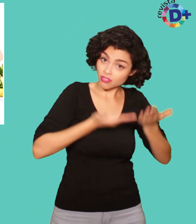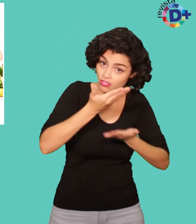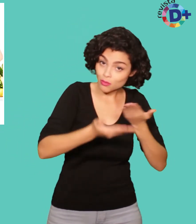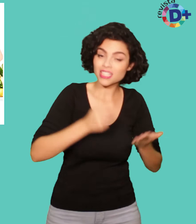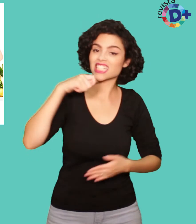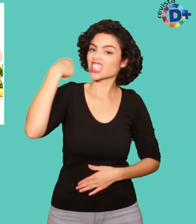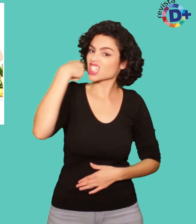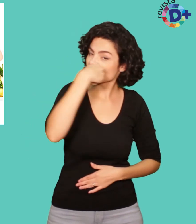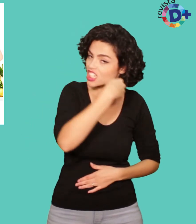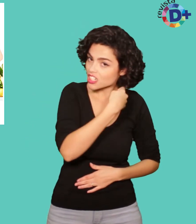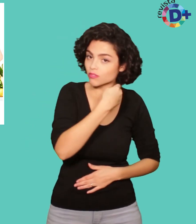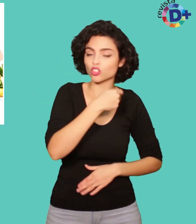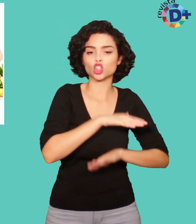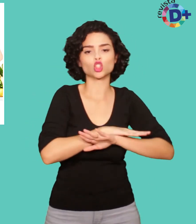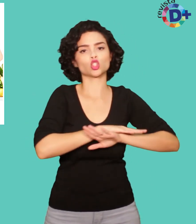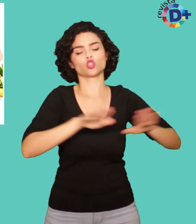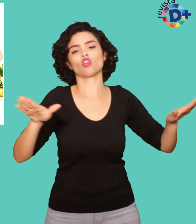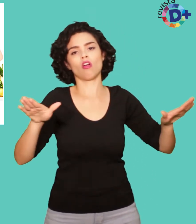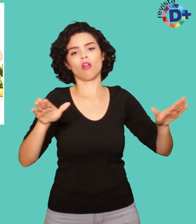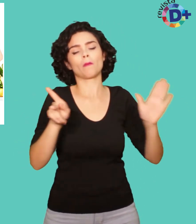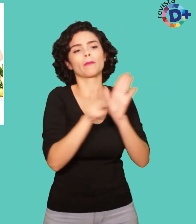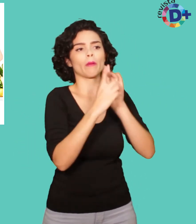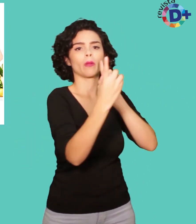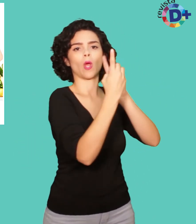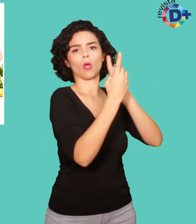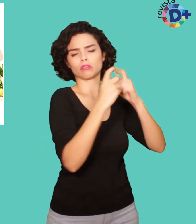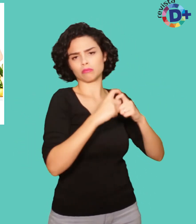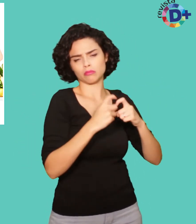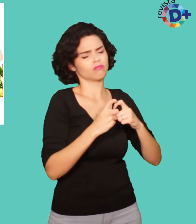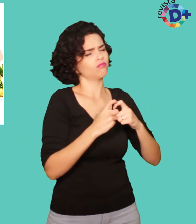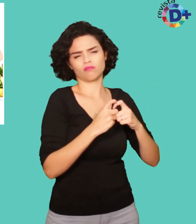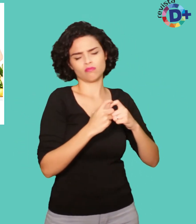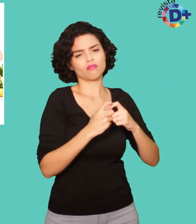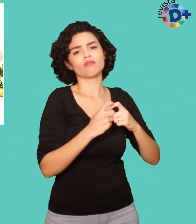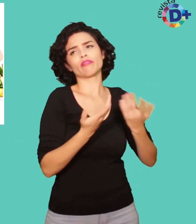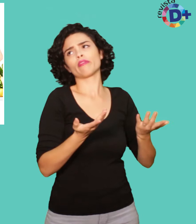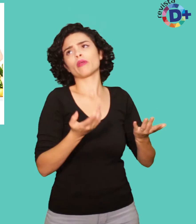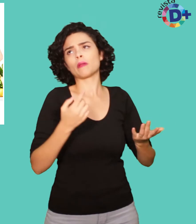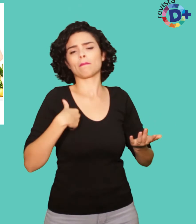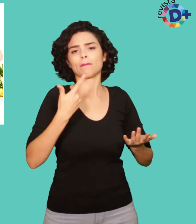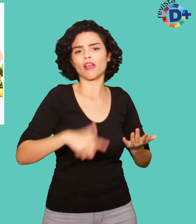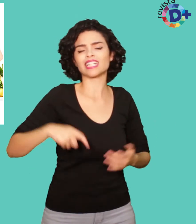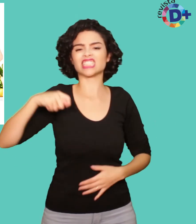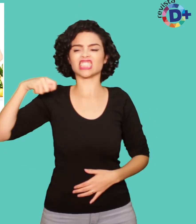terapia odontológica não se resume apenas a consulta médica a escovação e